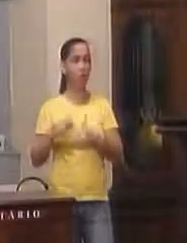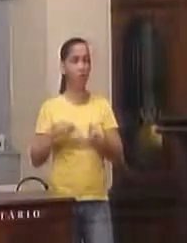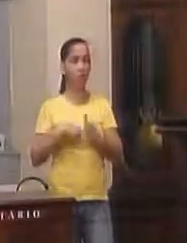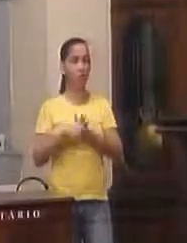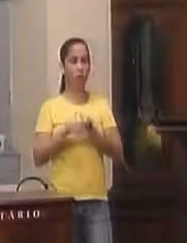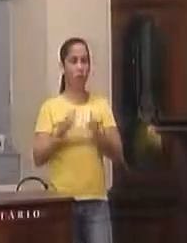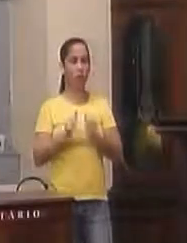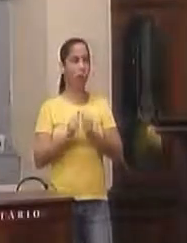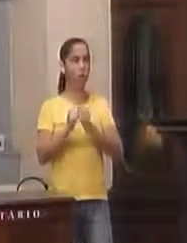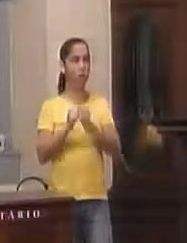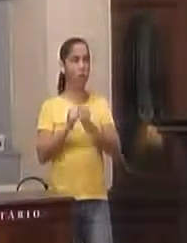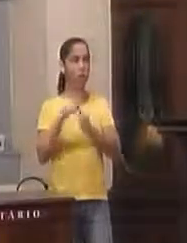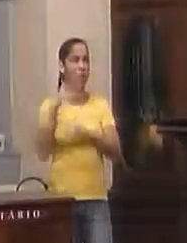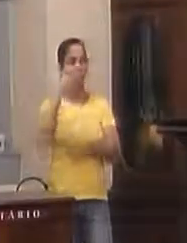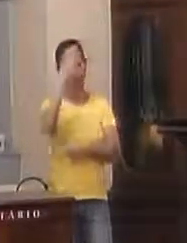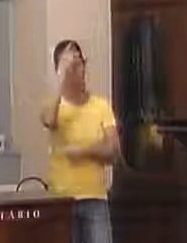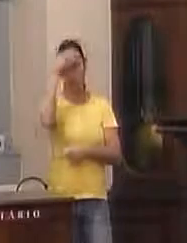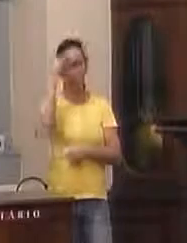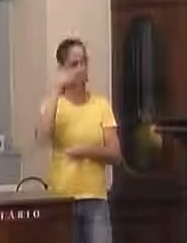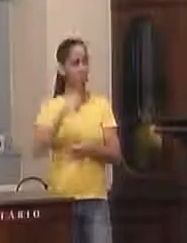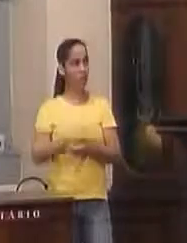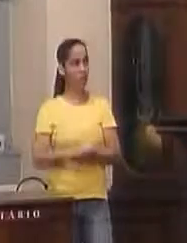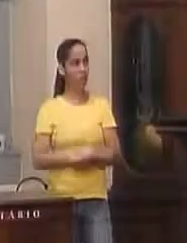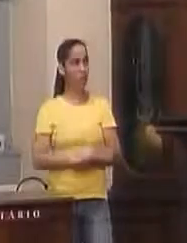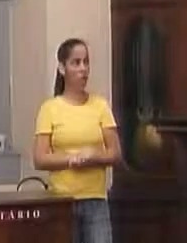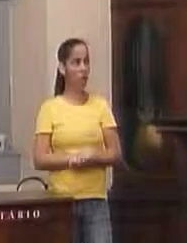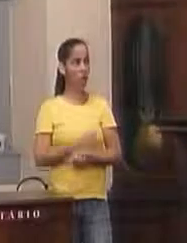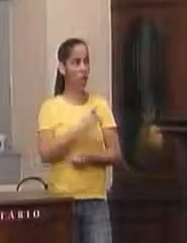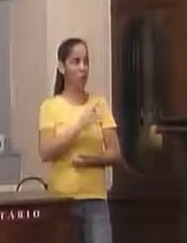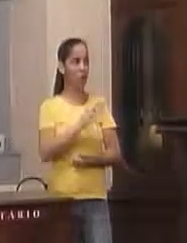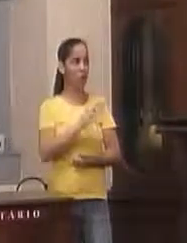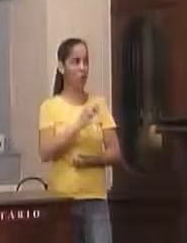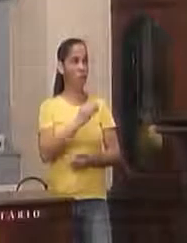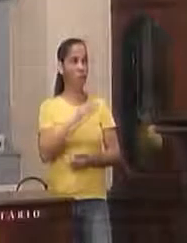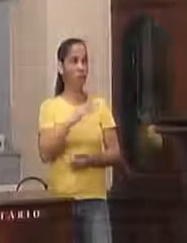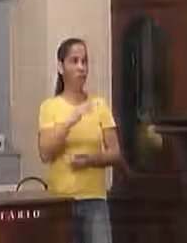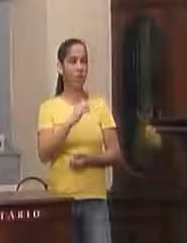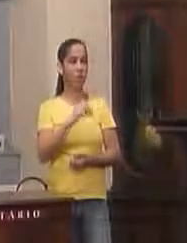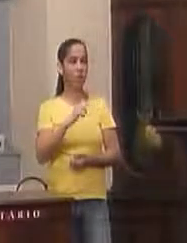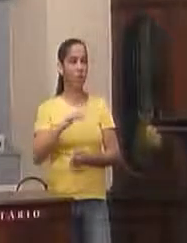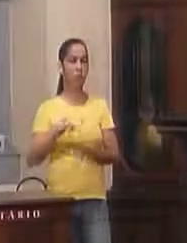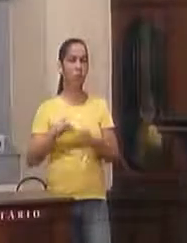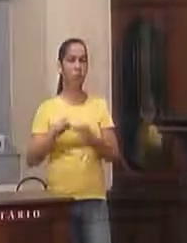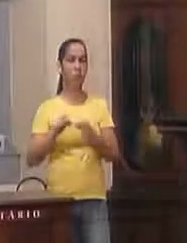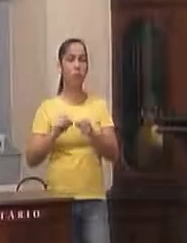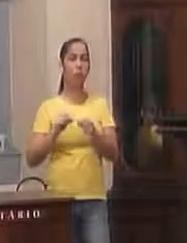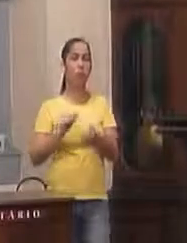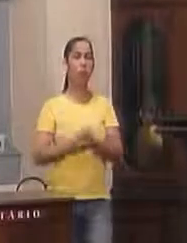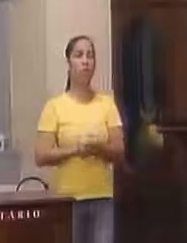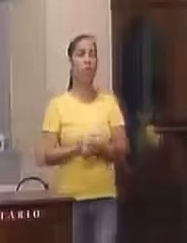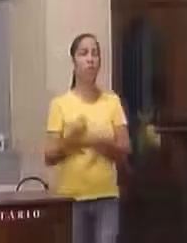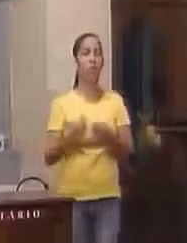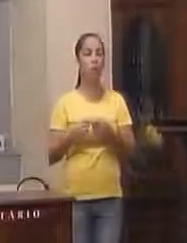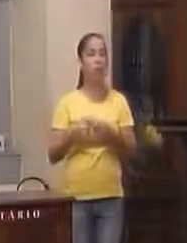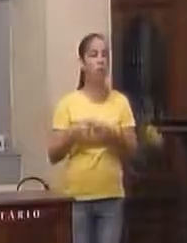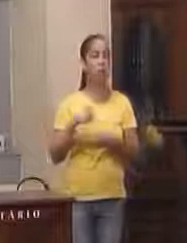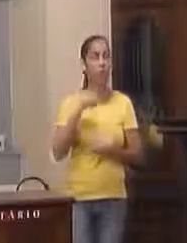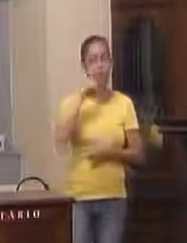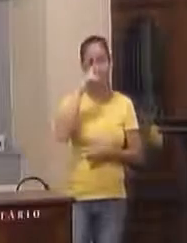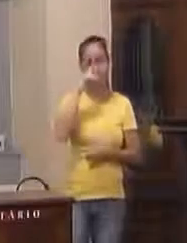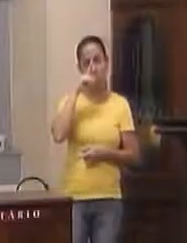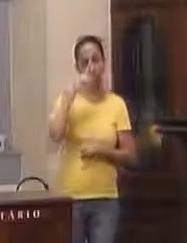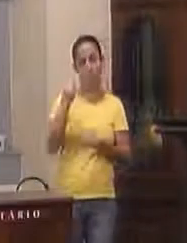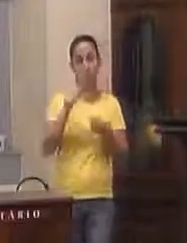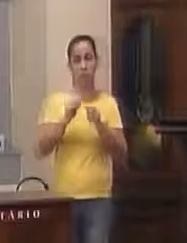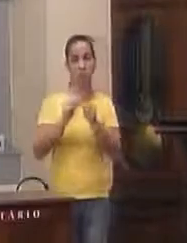levantamento junto com outro servidor lá da Procuradoria, para a gente poder fazer até por conta dos riscos fiscais, que